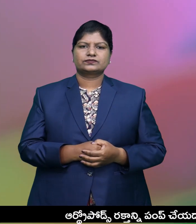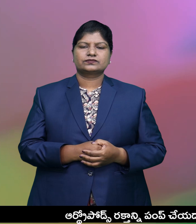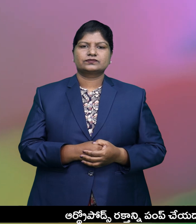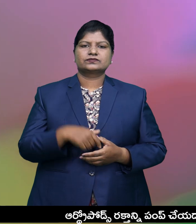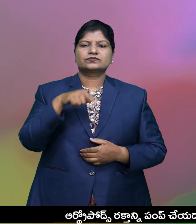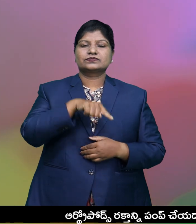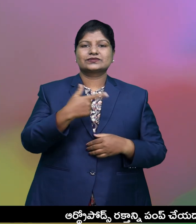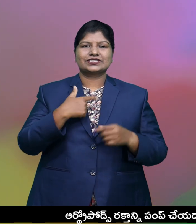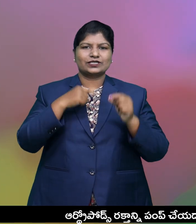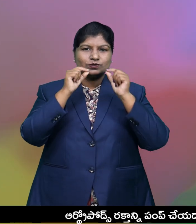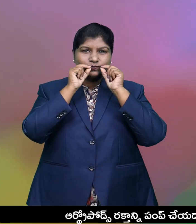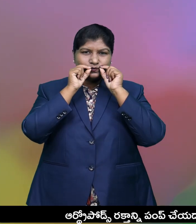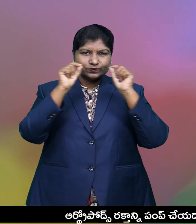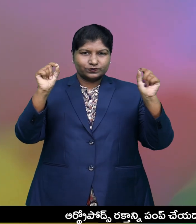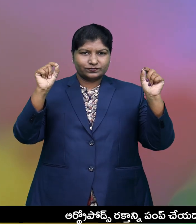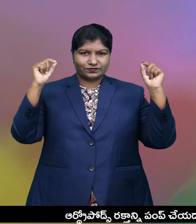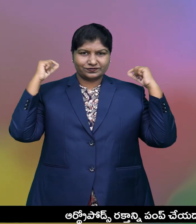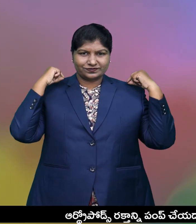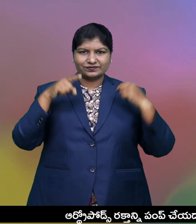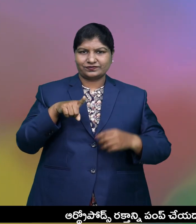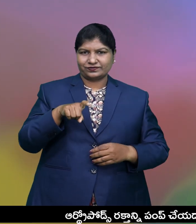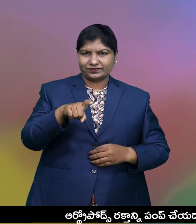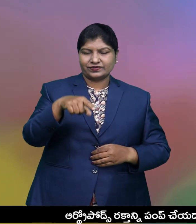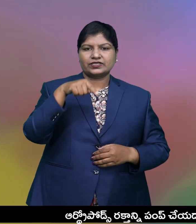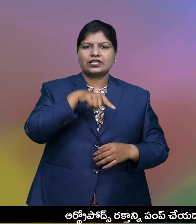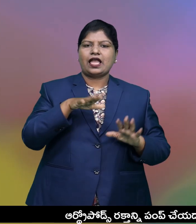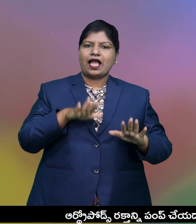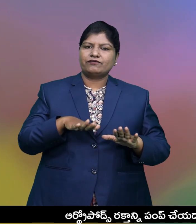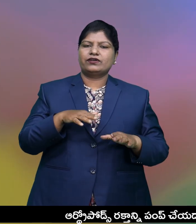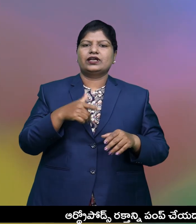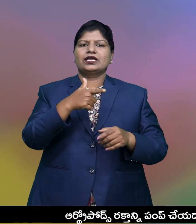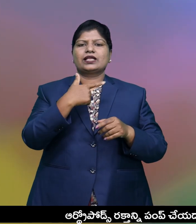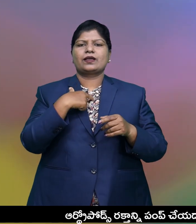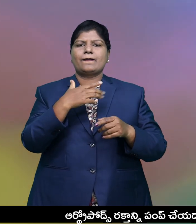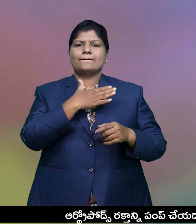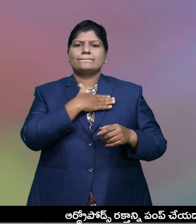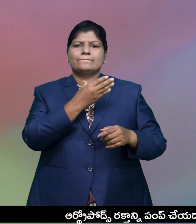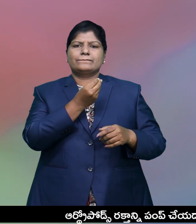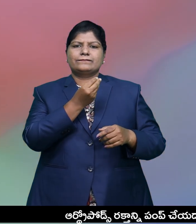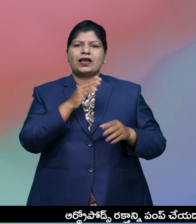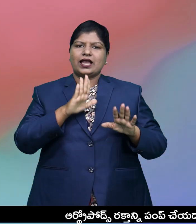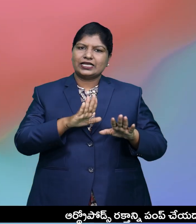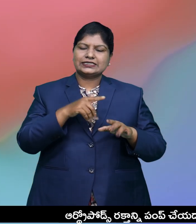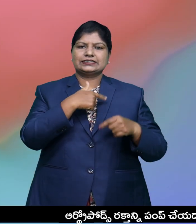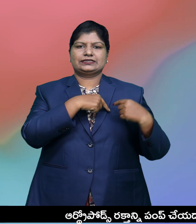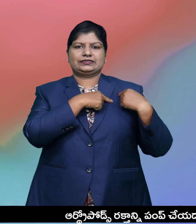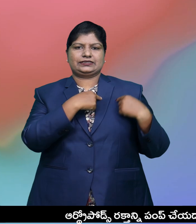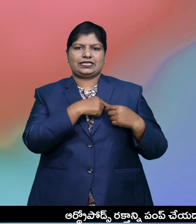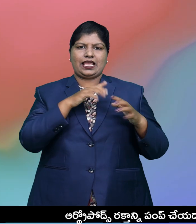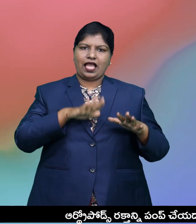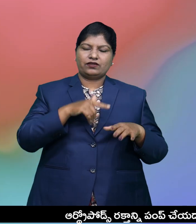ఆర్థ్రోపోడ్స్ రక్తాన్ని పంప్ చేయడానికి పల్స్ టైల్ ఆర్గాన్ లేదా గుండెను అభివృద్ధి చేశాయి.